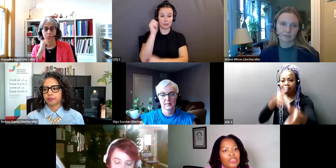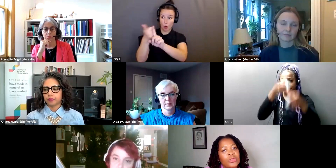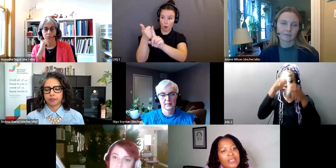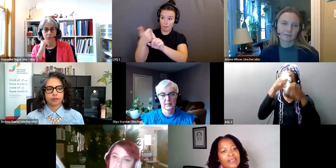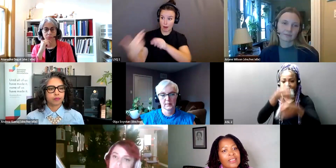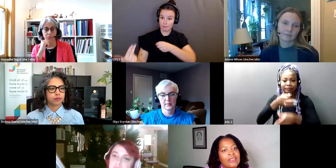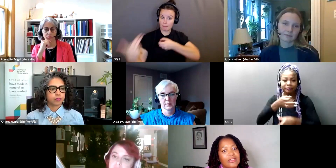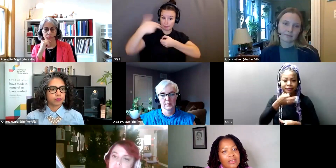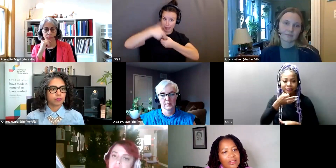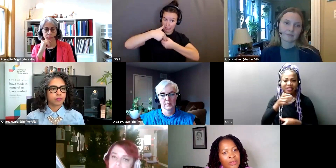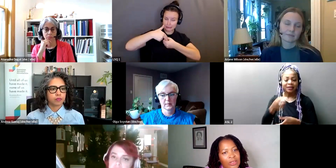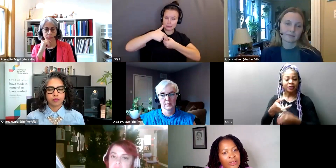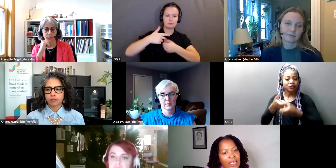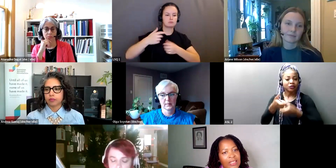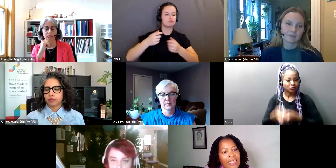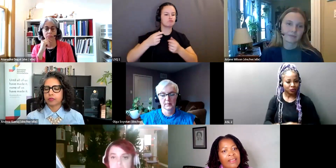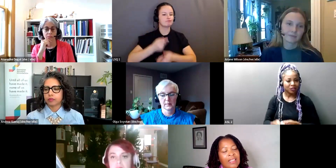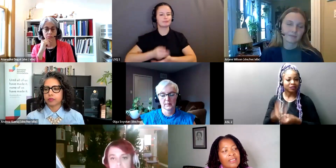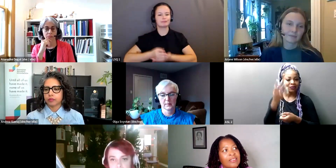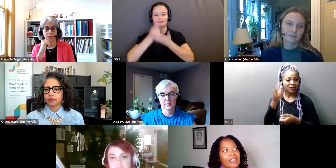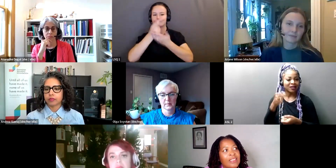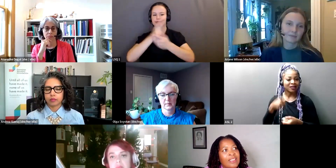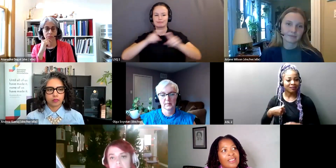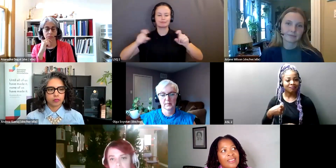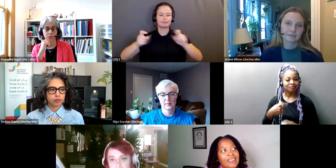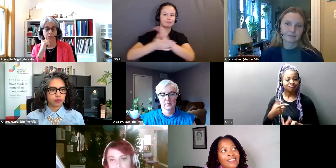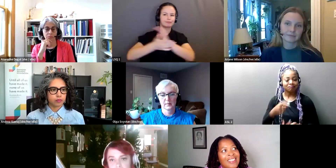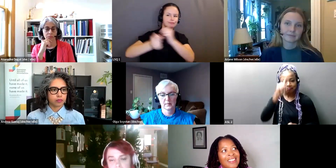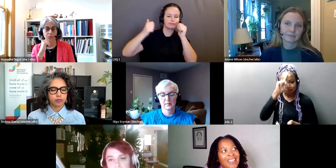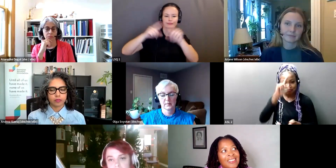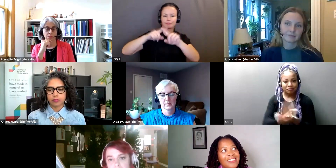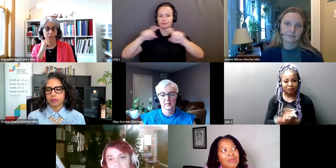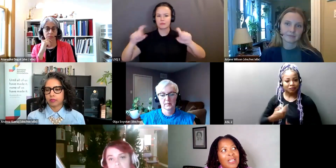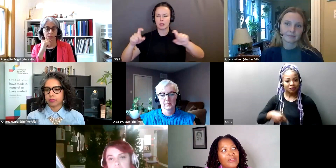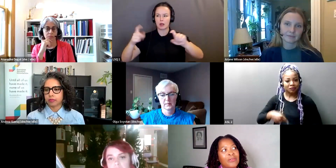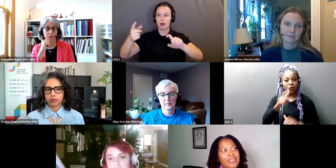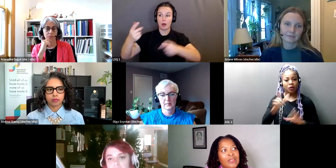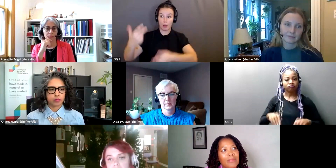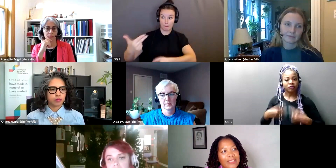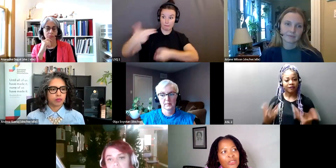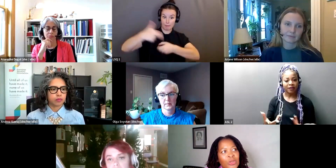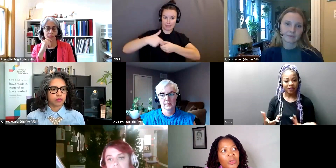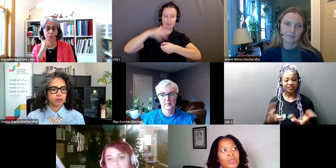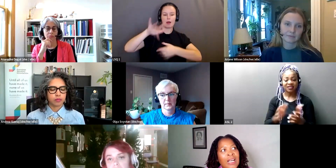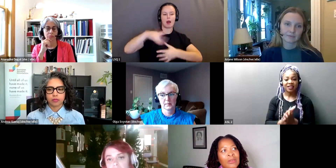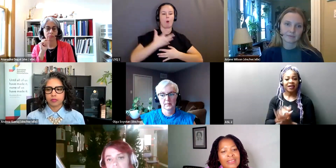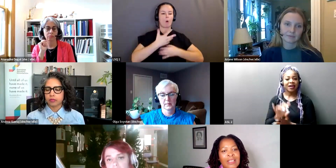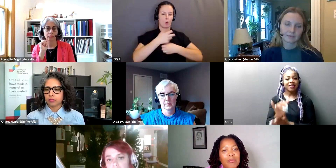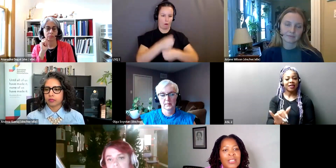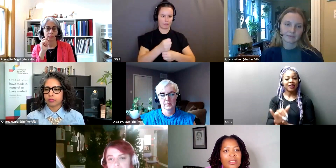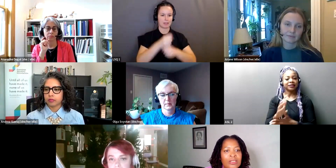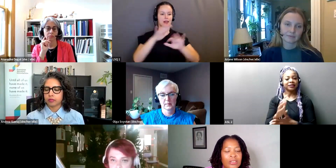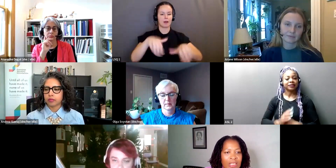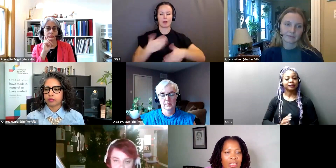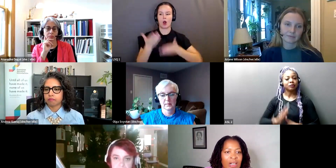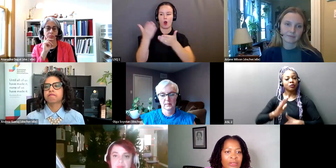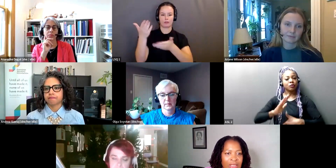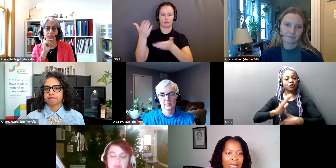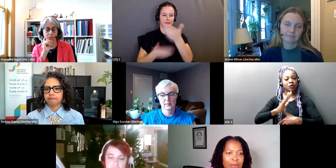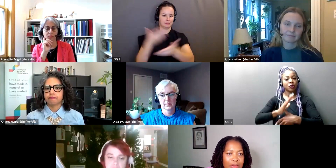contribuent des ressources, une expertise, ils nous font confiance de fournir des